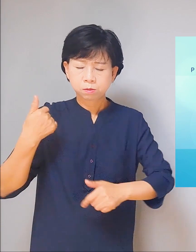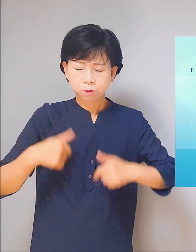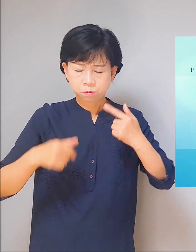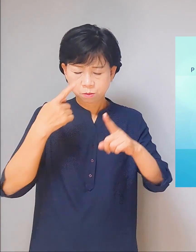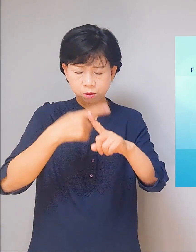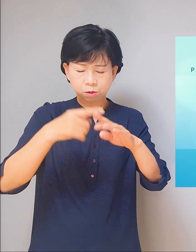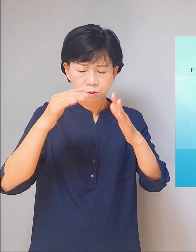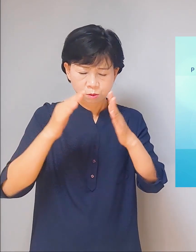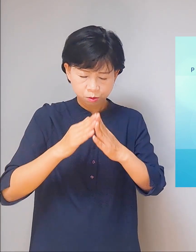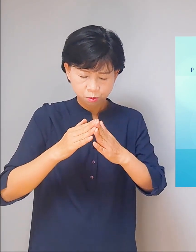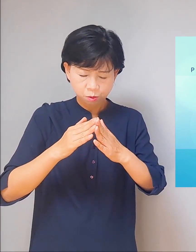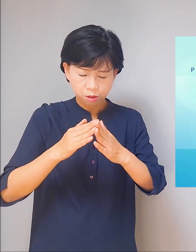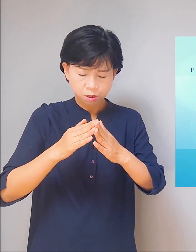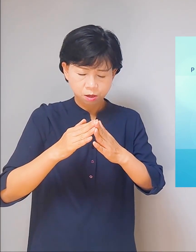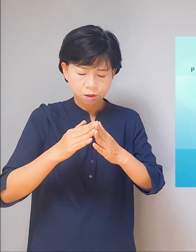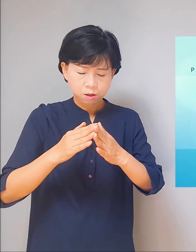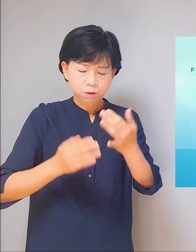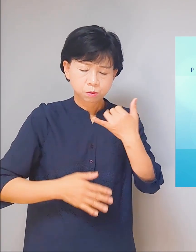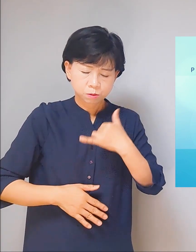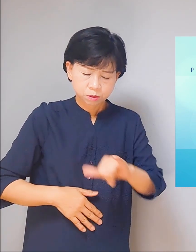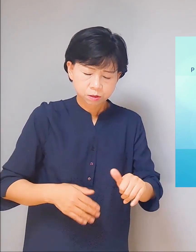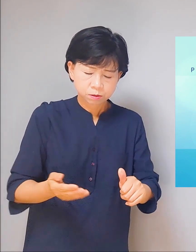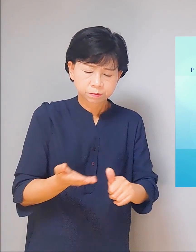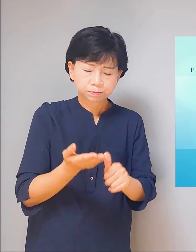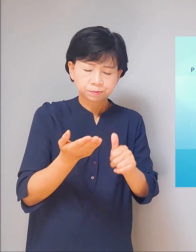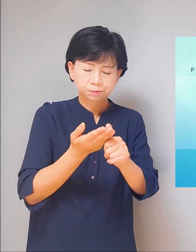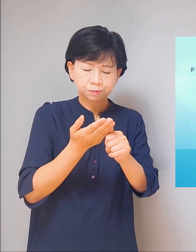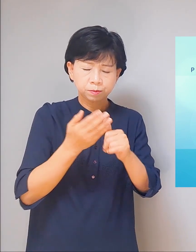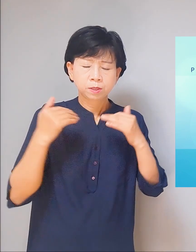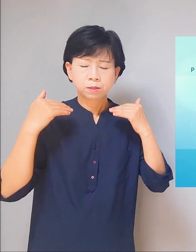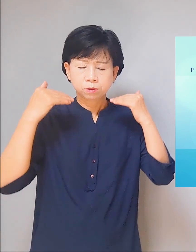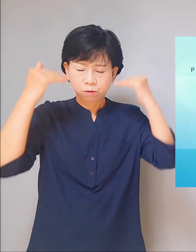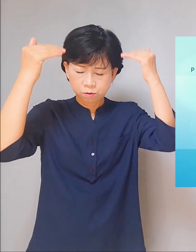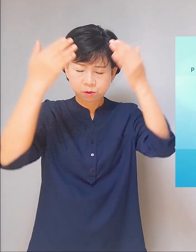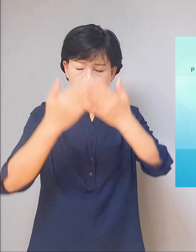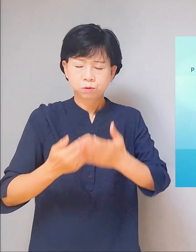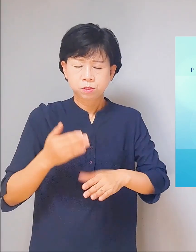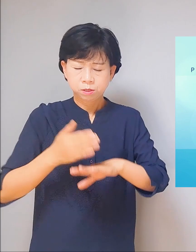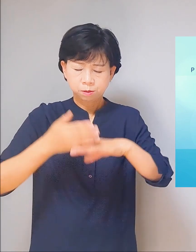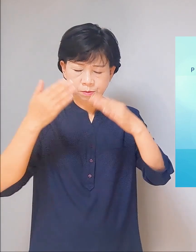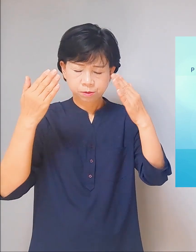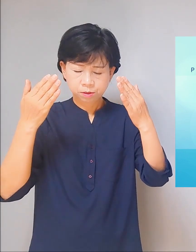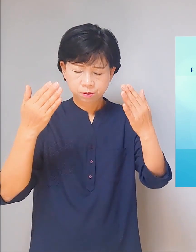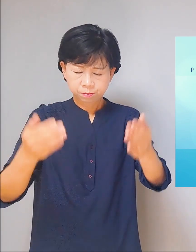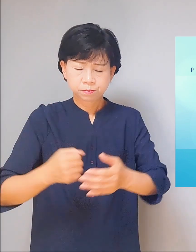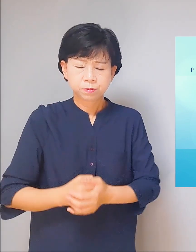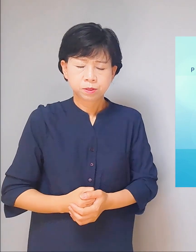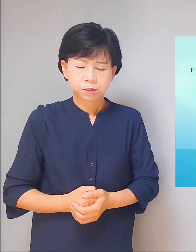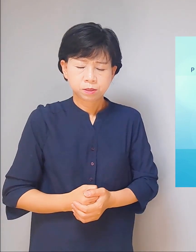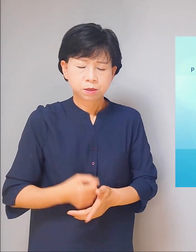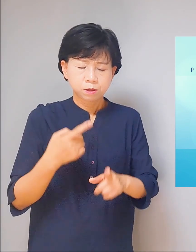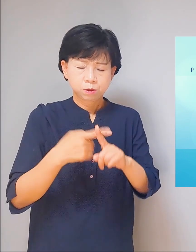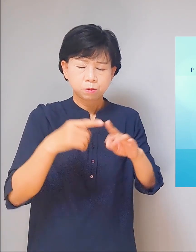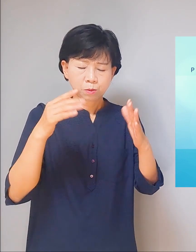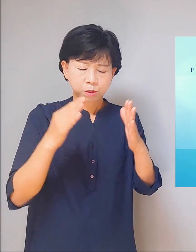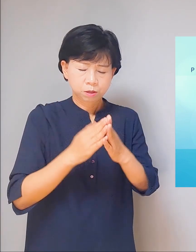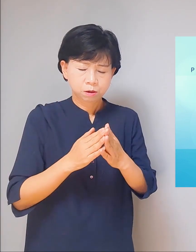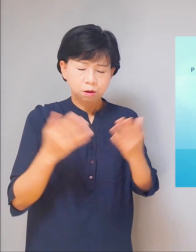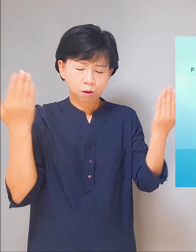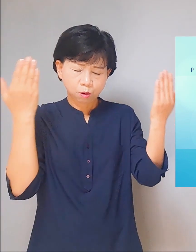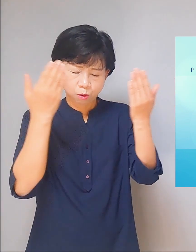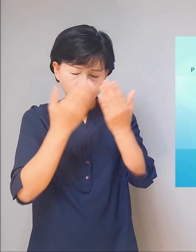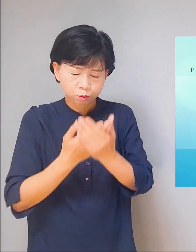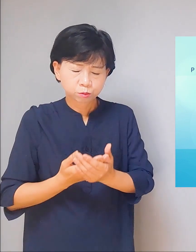교회로, 다음 세대를 준비하는 교회로 성장케 하시니 감사합니다. 바라옵기는 이 교회가 어둡고